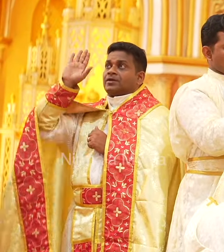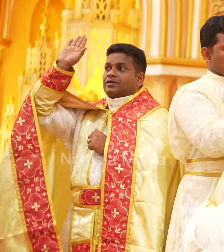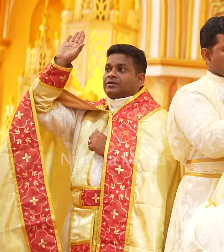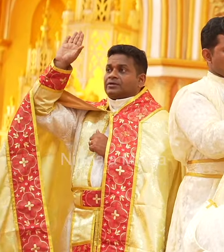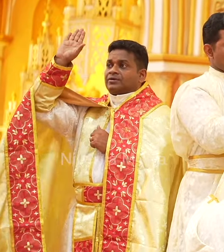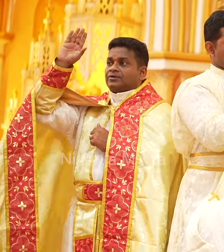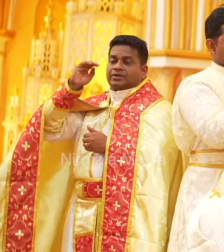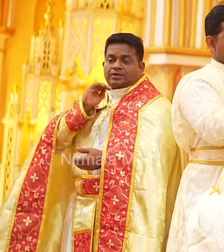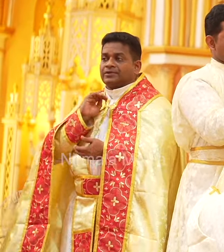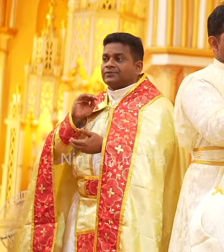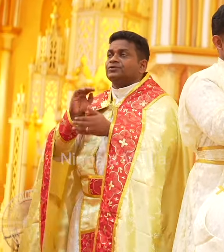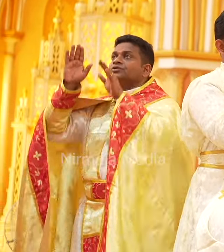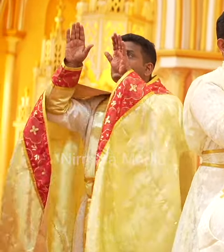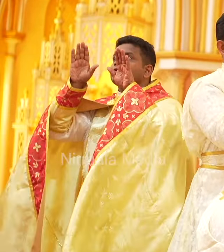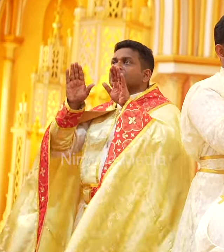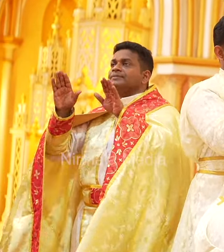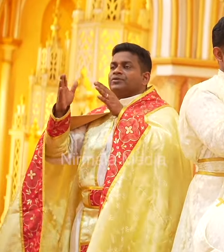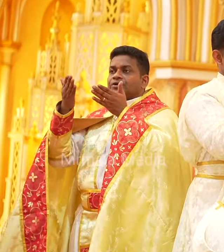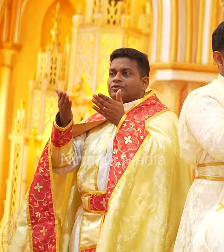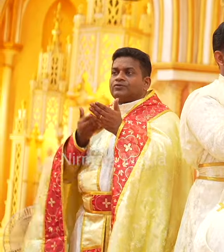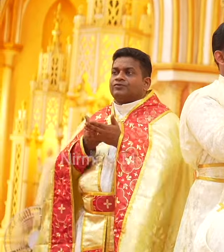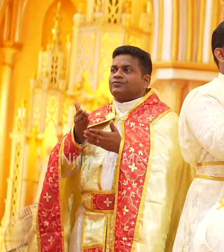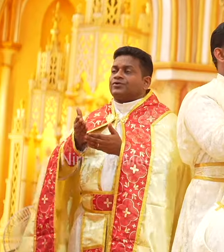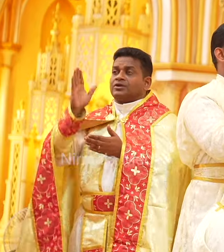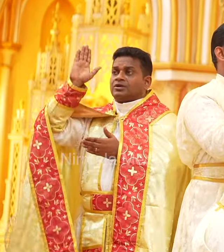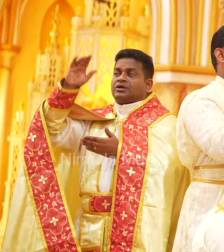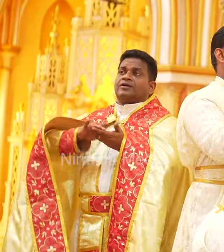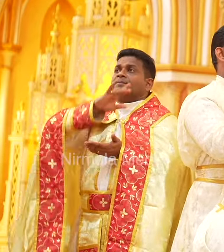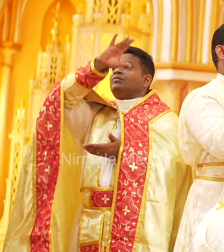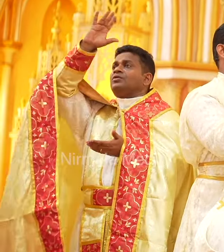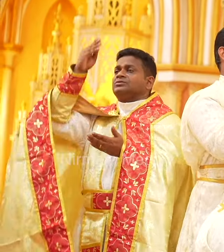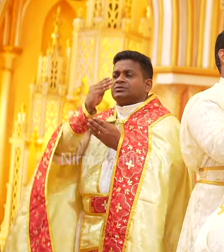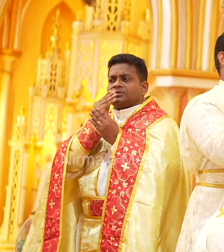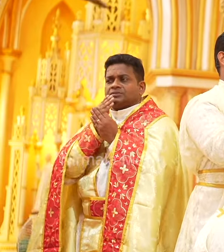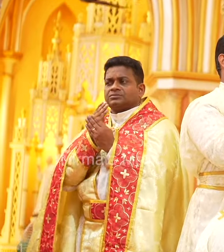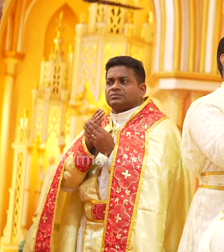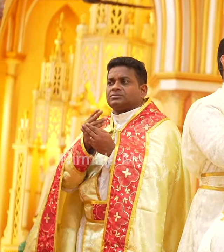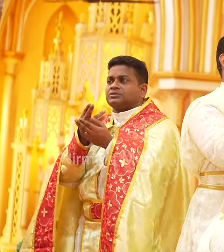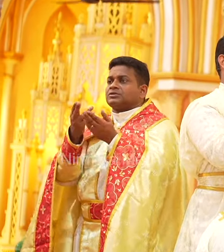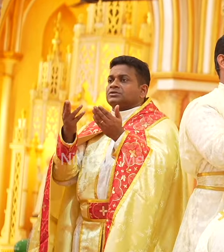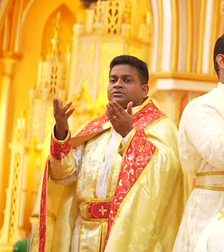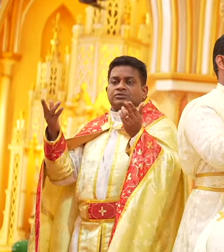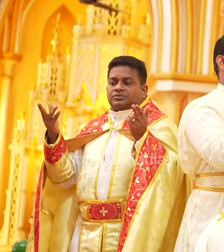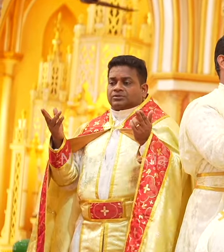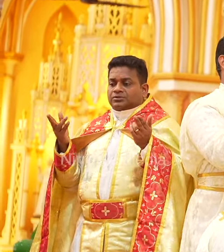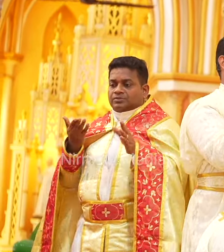അങ്ങയുടെ ഏകജാതന്റെ കൃപയും അനുഗ്രഹവും വഴി അങ്ങയുടെ മൗത്തത്തിന്റെ ഭയഭക്തിജനകമായി സിംഹാസനത്തിന്